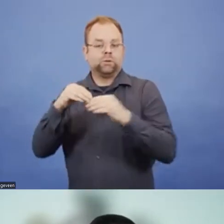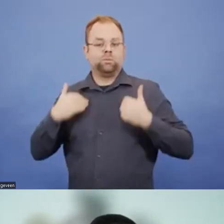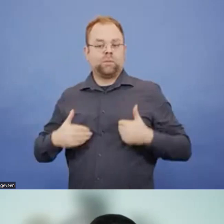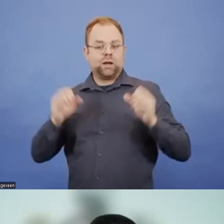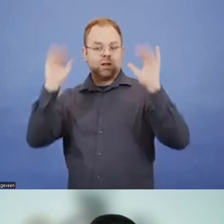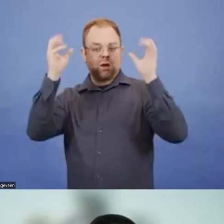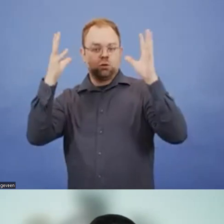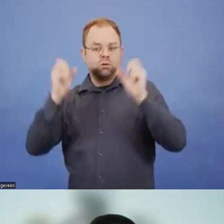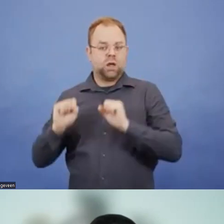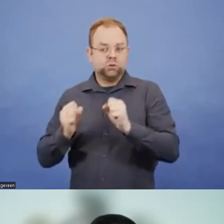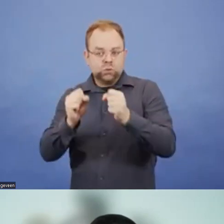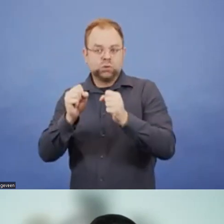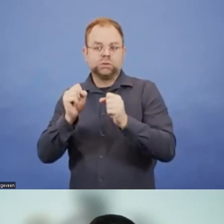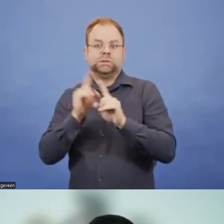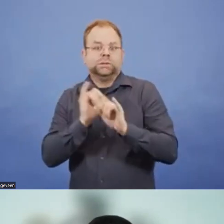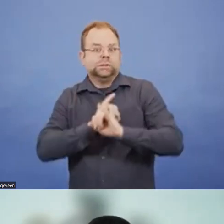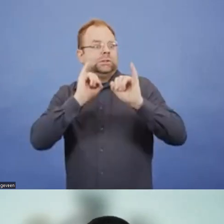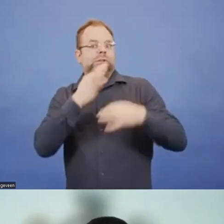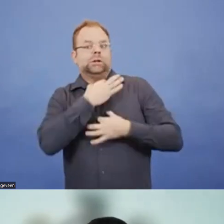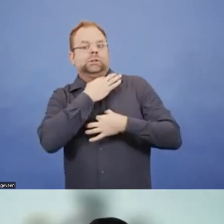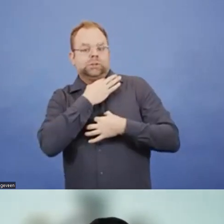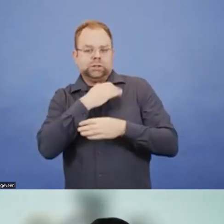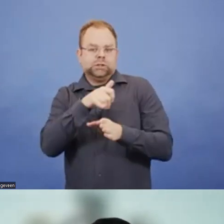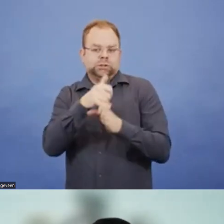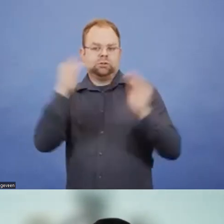Y también Niklas Saxen,